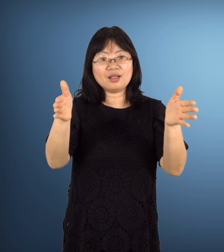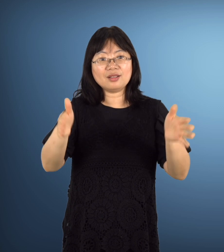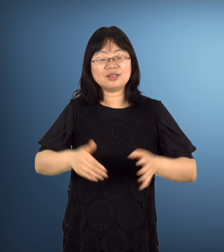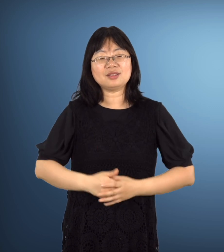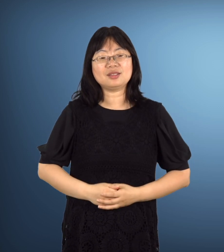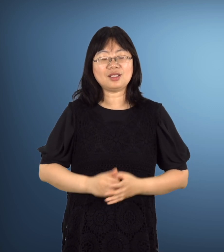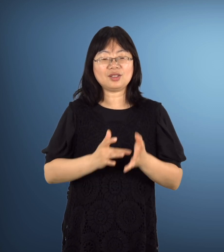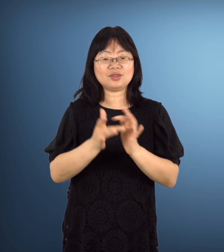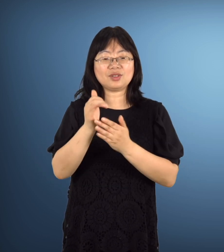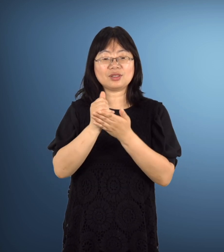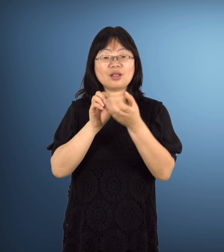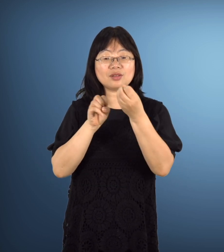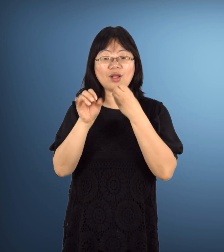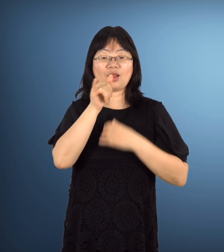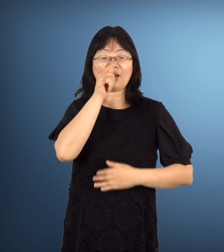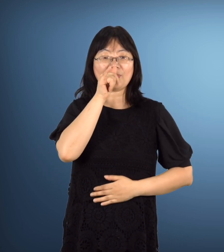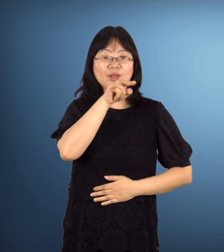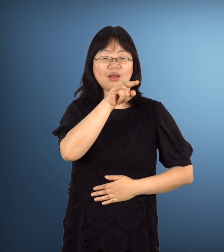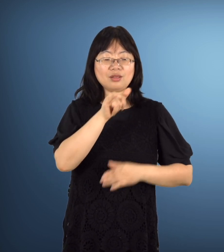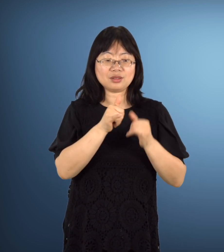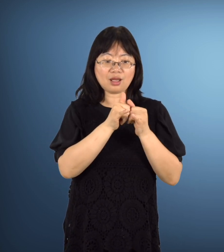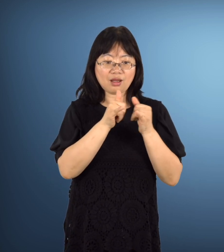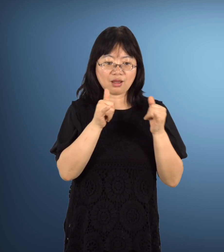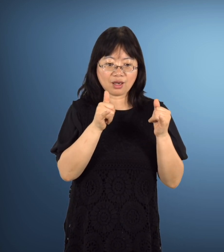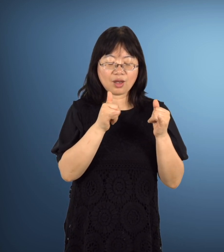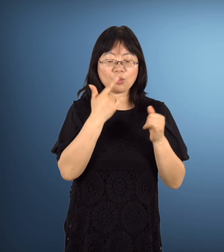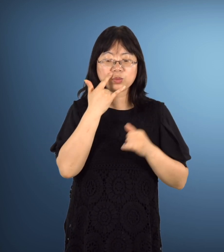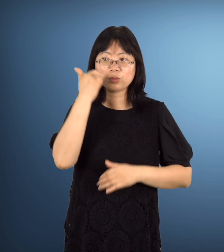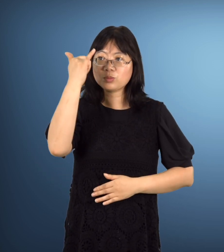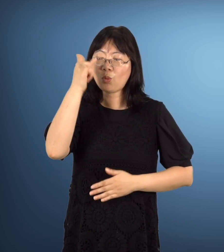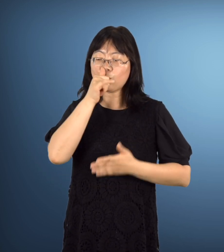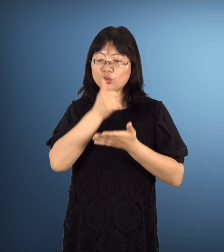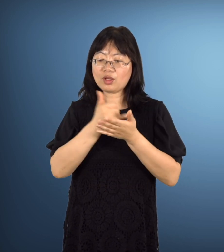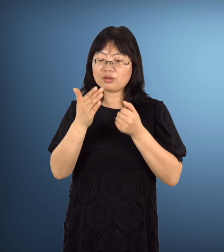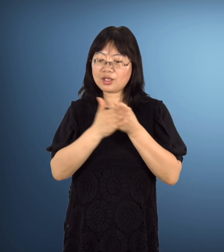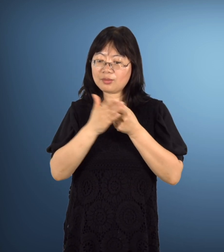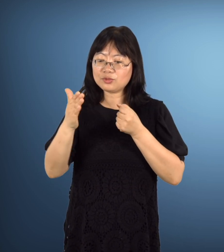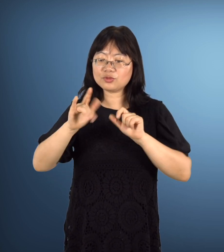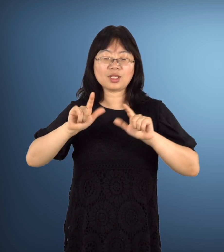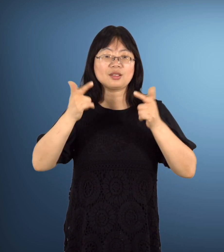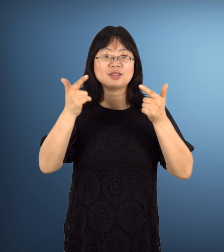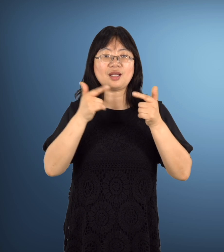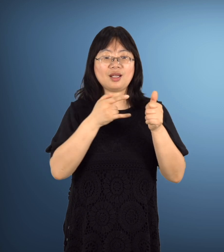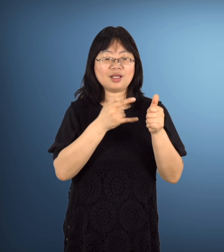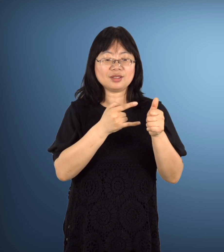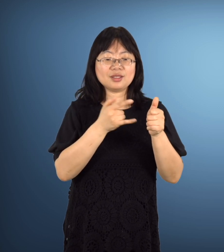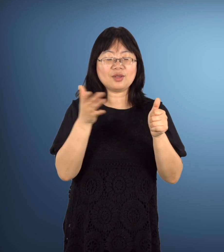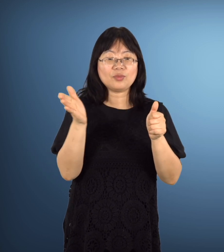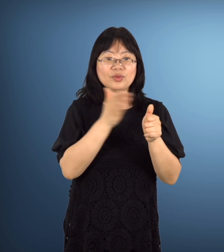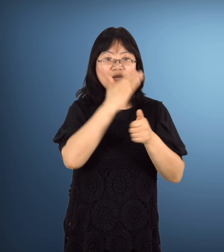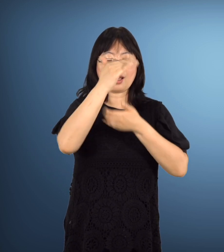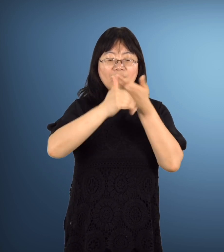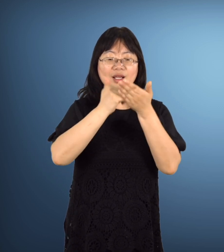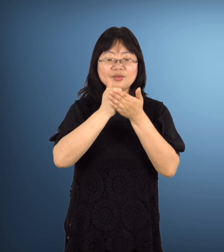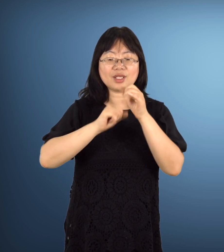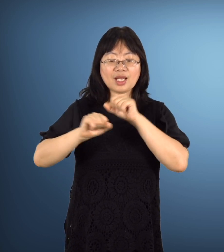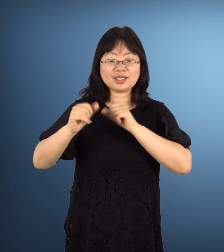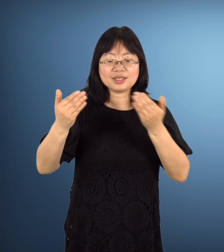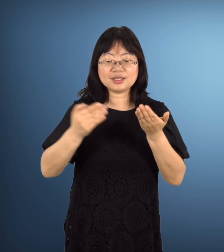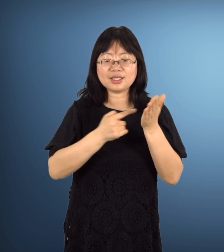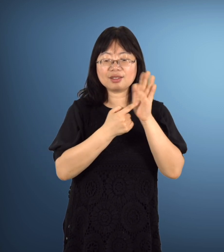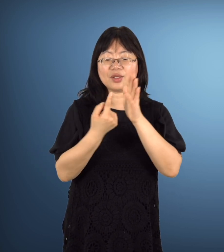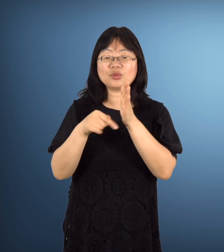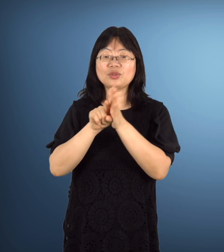시작. 예수께서 대답하시되 이 사람이나 그 부모의 죄로 인한 것이 아니라 그에게서 하나님이 하시는 일을